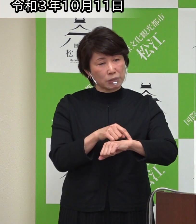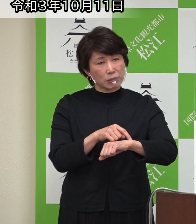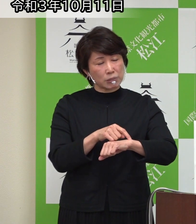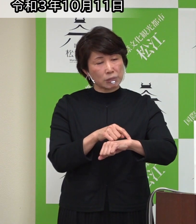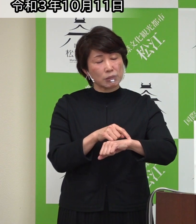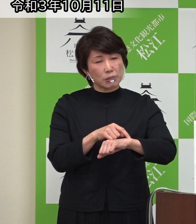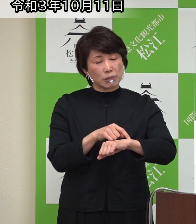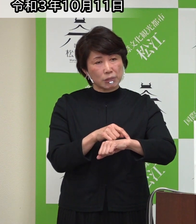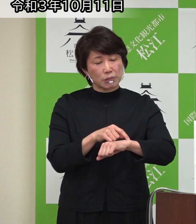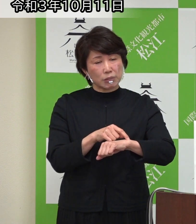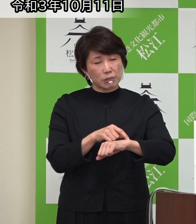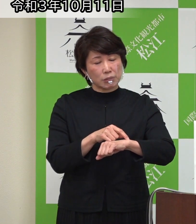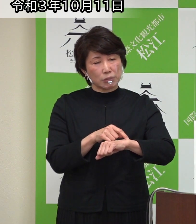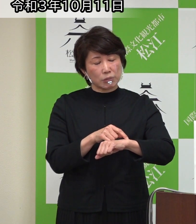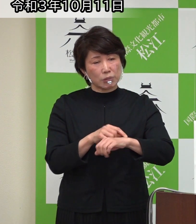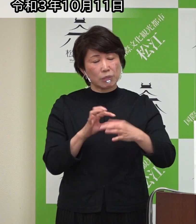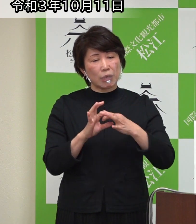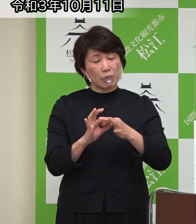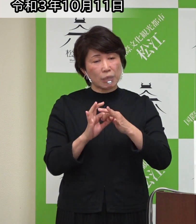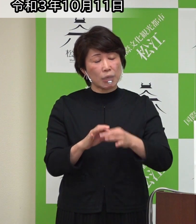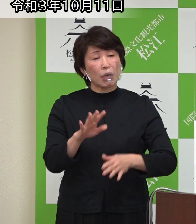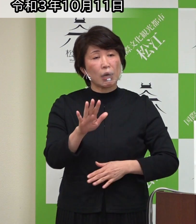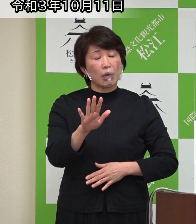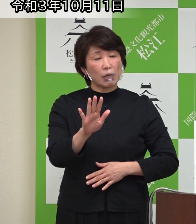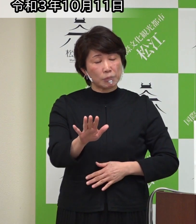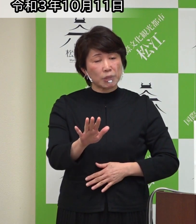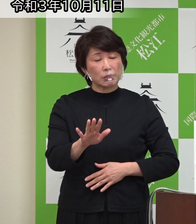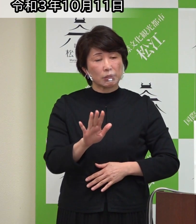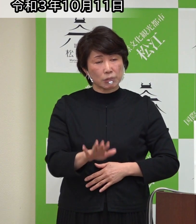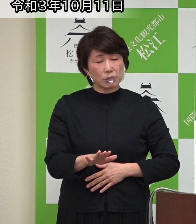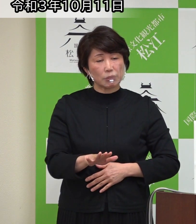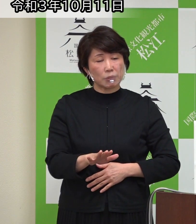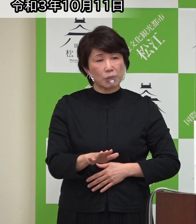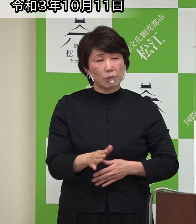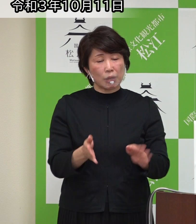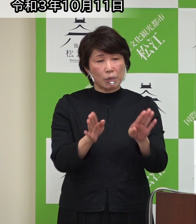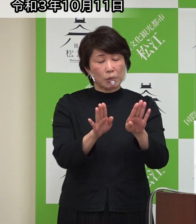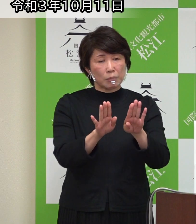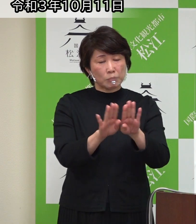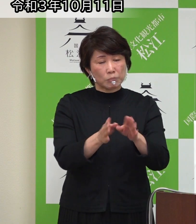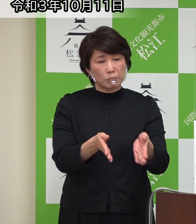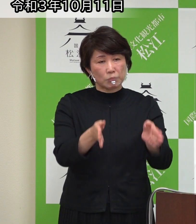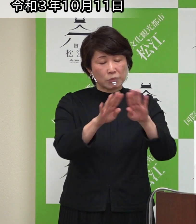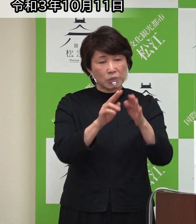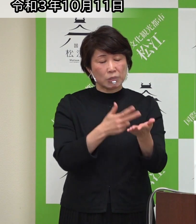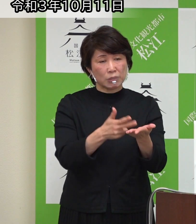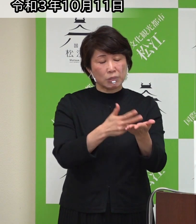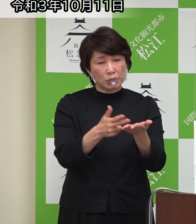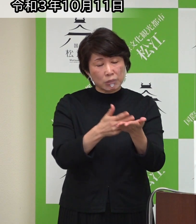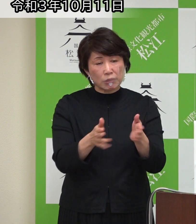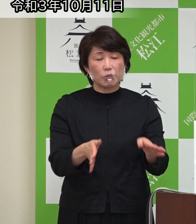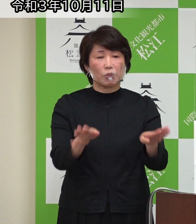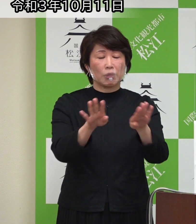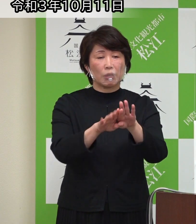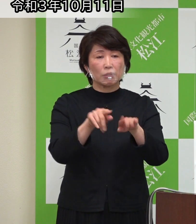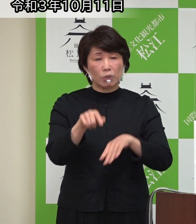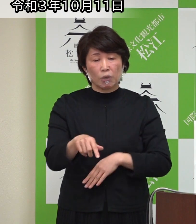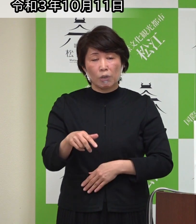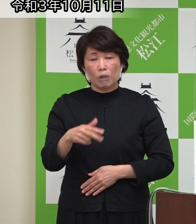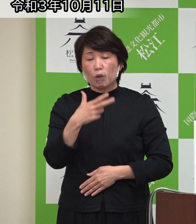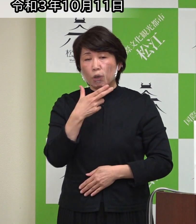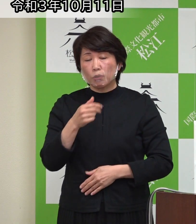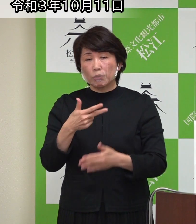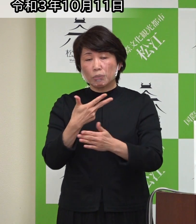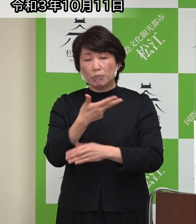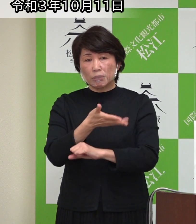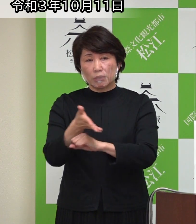スケジュール的なものもありまして、今行くのはこの廃炉資料館と福島第一原発という2つ2箇所になります。で今ご指